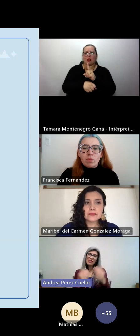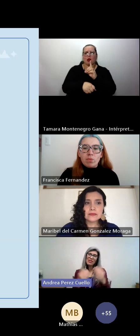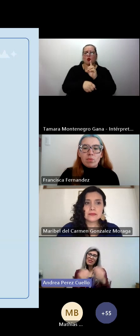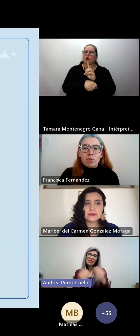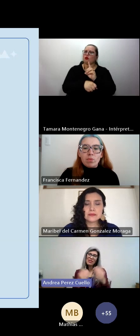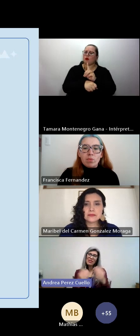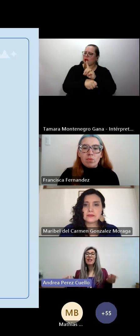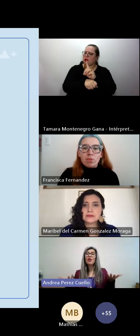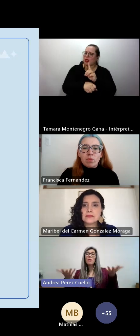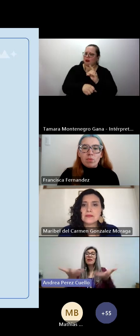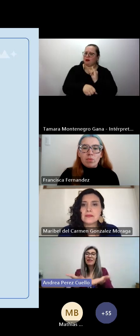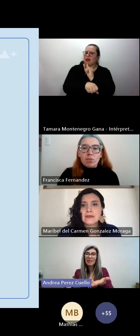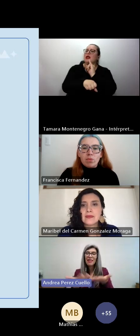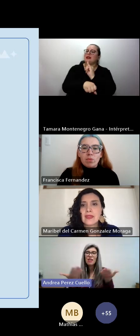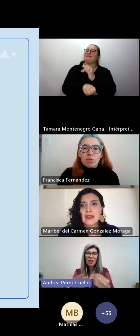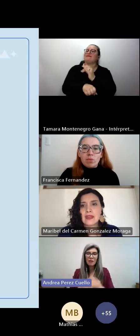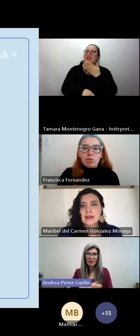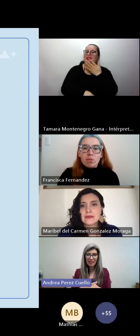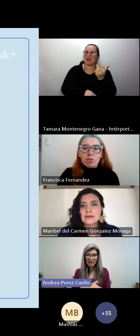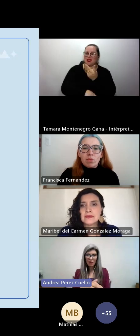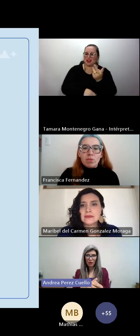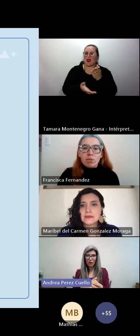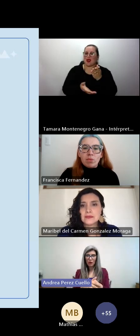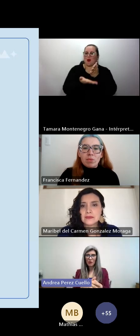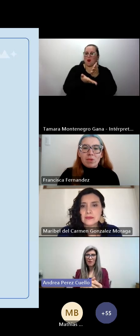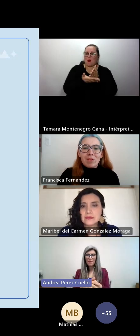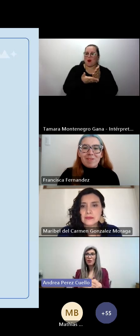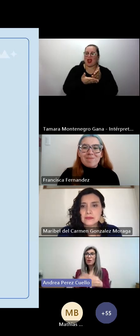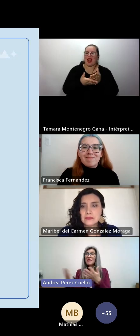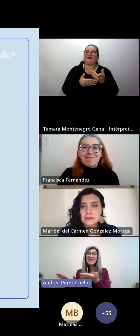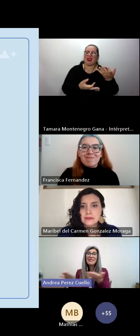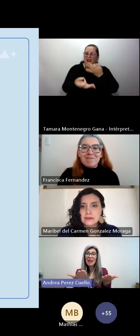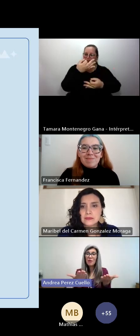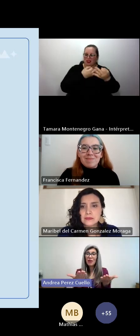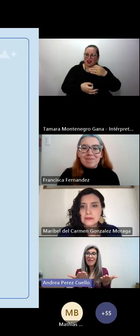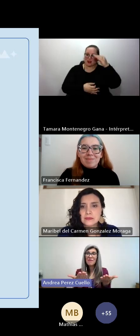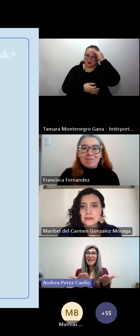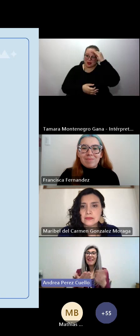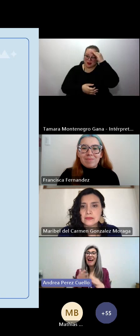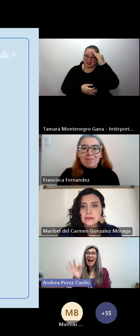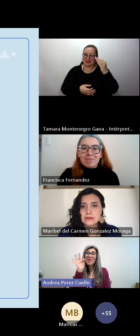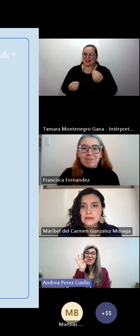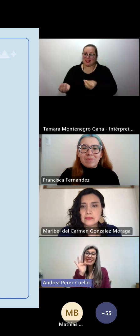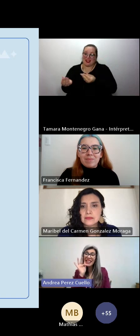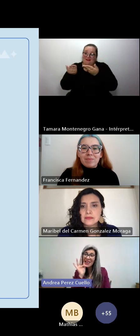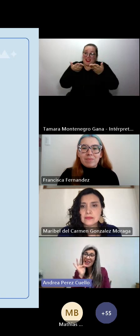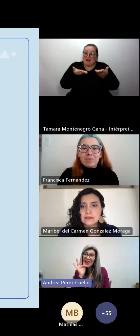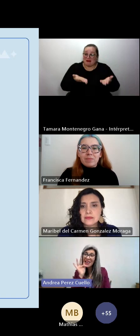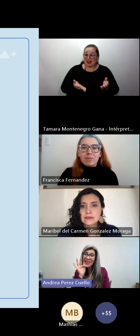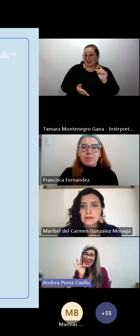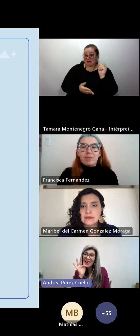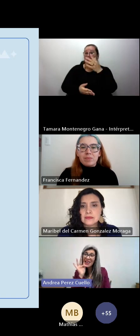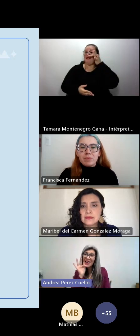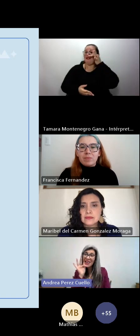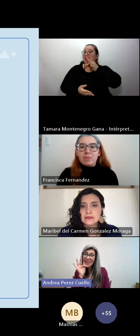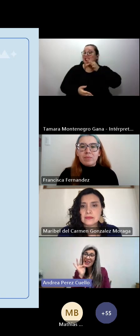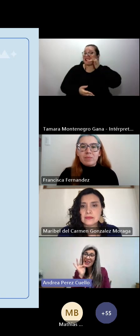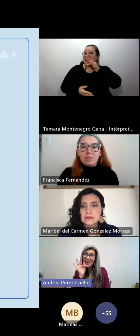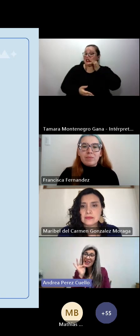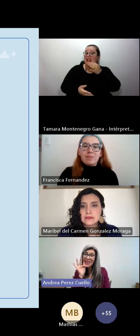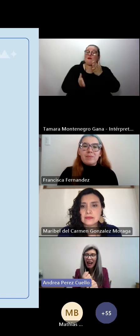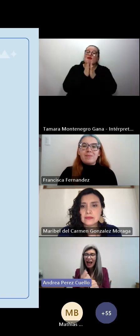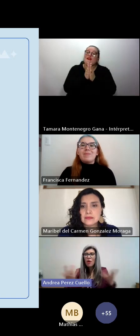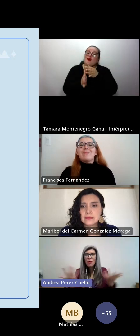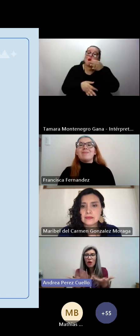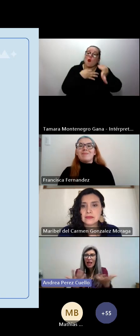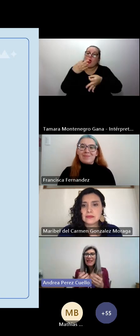entonces nos acompañan y van a compartir sus experiencias con nosotros. Entonces le damos la bienvenida a Francisca para que nos cuente